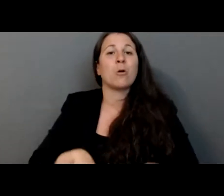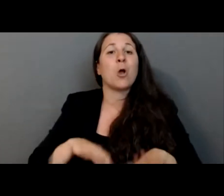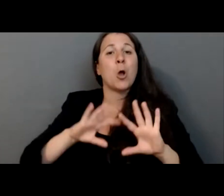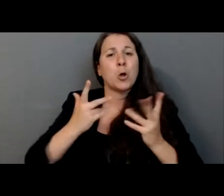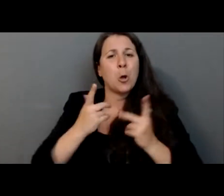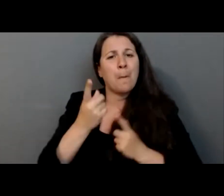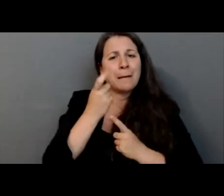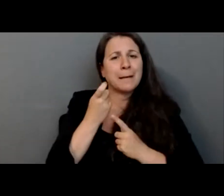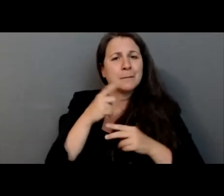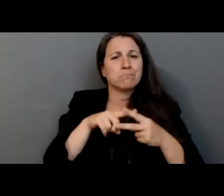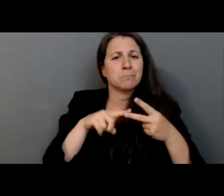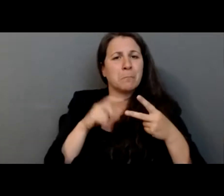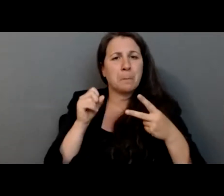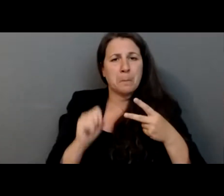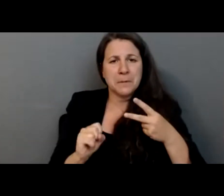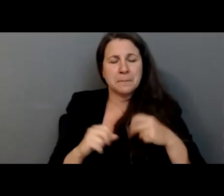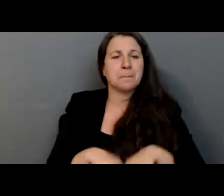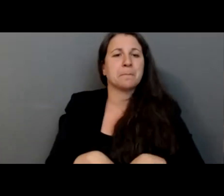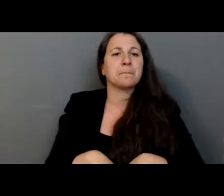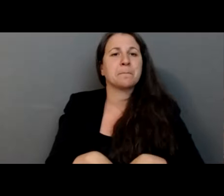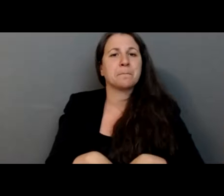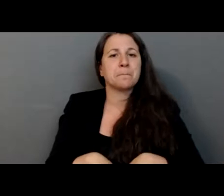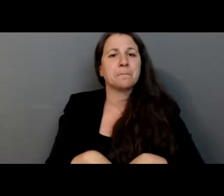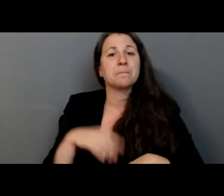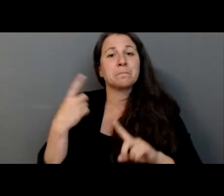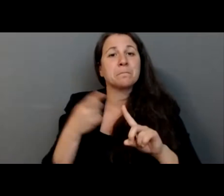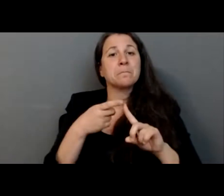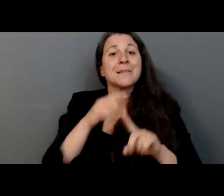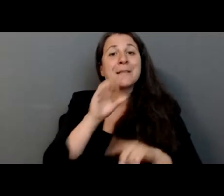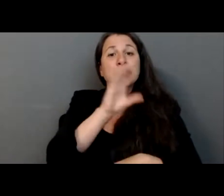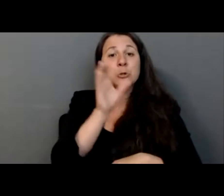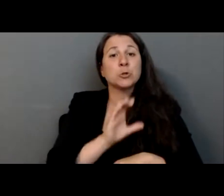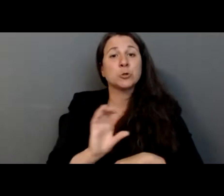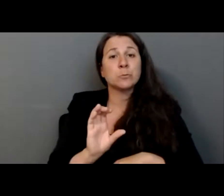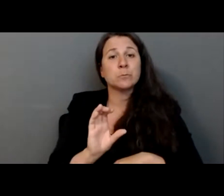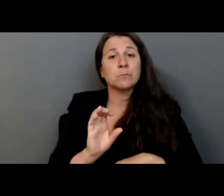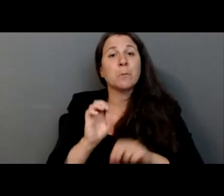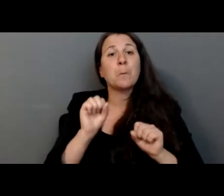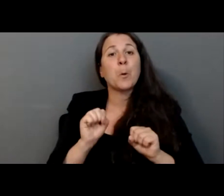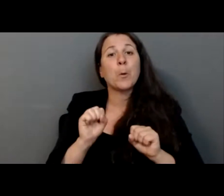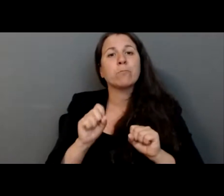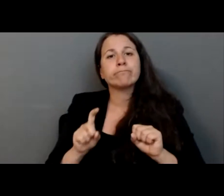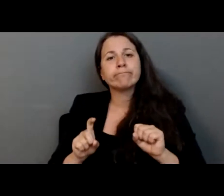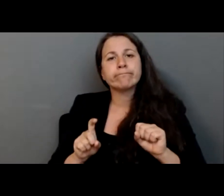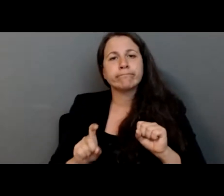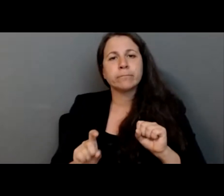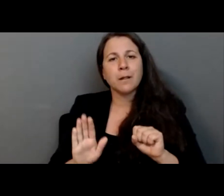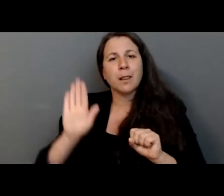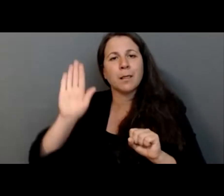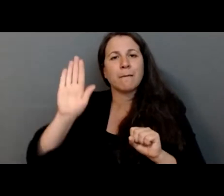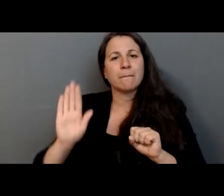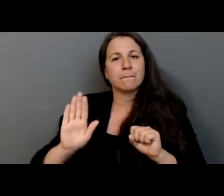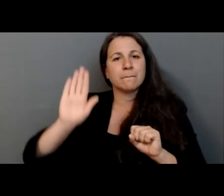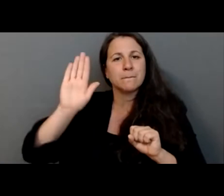La première, dans le Zoom, vous pouvez utiliser le petit onglet pour lever la main. Je